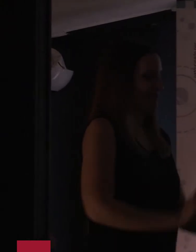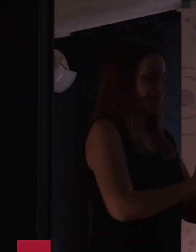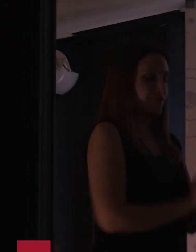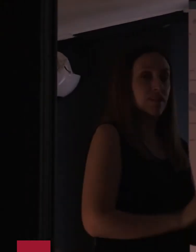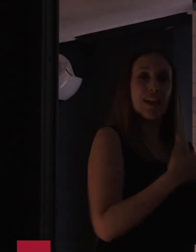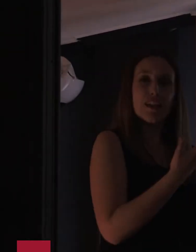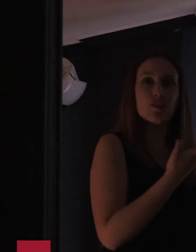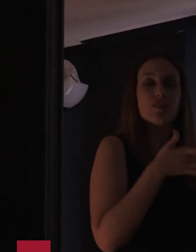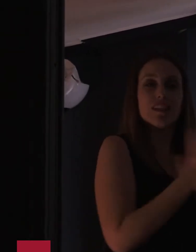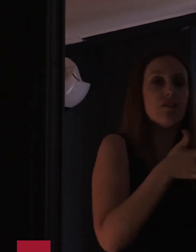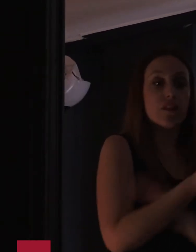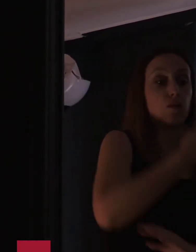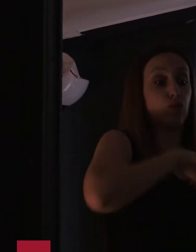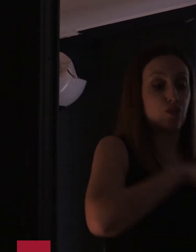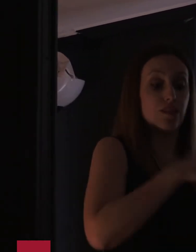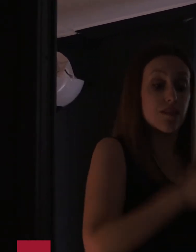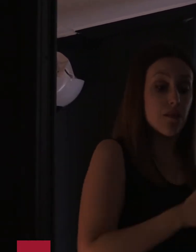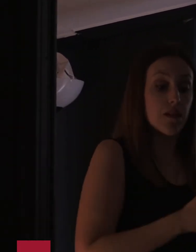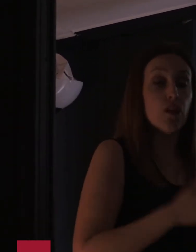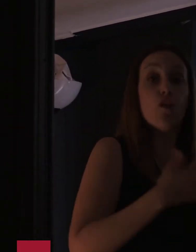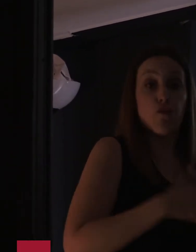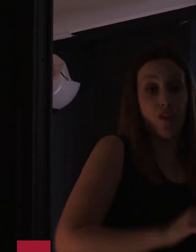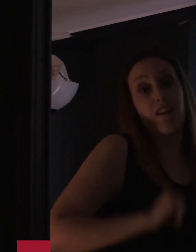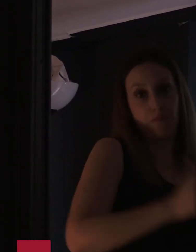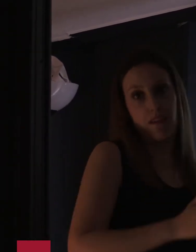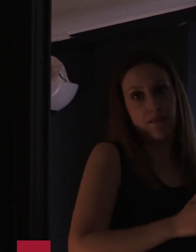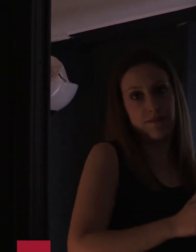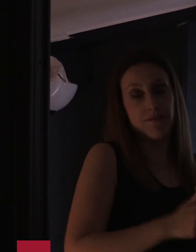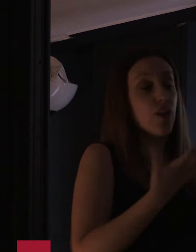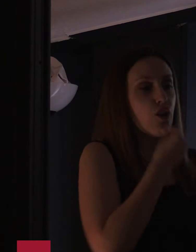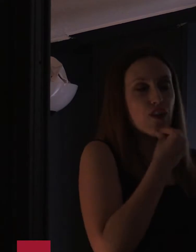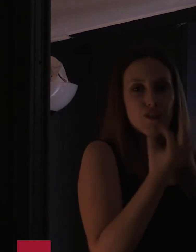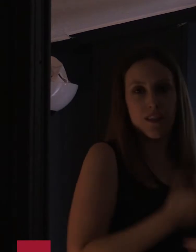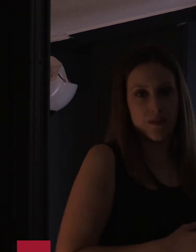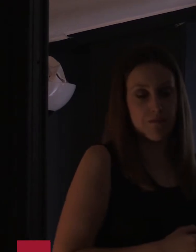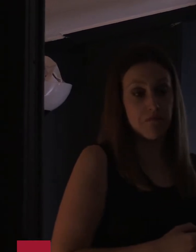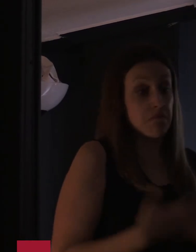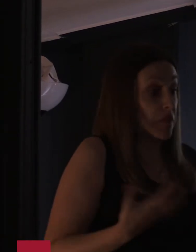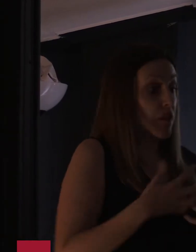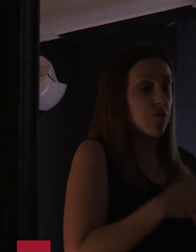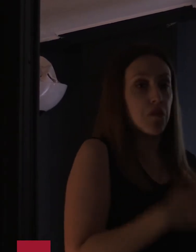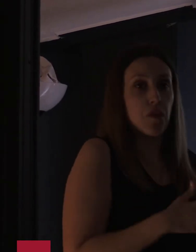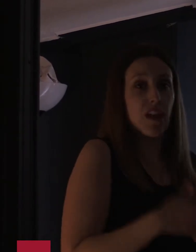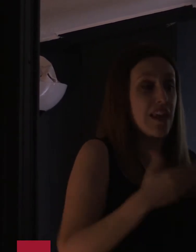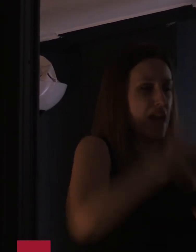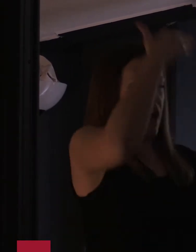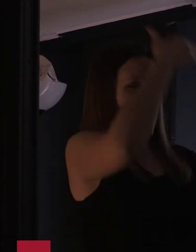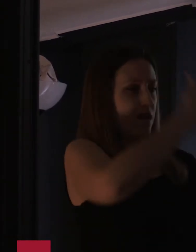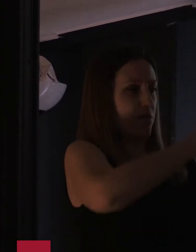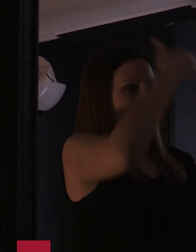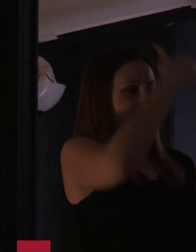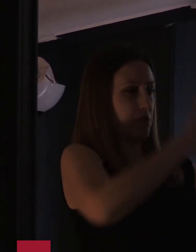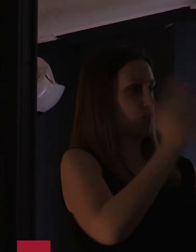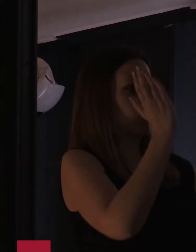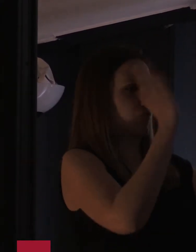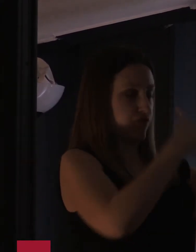a funcionar. Y lo bonito de este sistema no es que funcione, sino que funciona sin ningún tipo de apantallamiento. Este